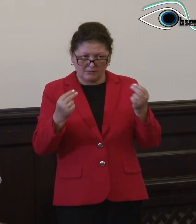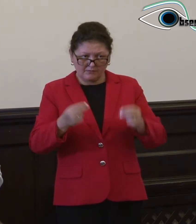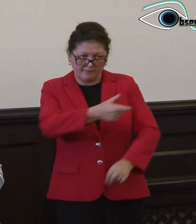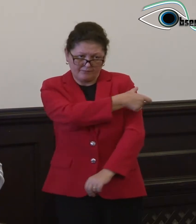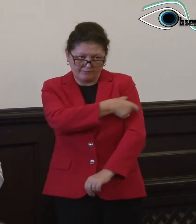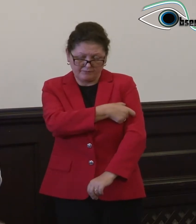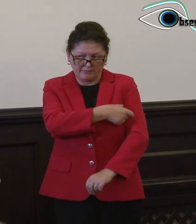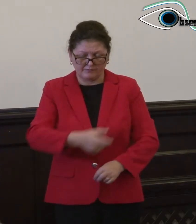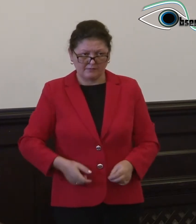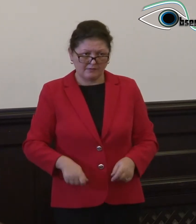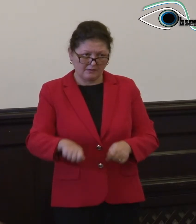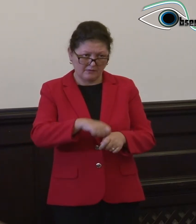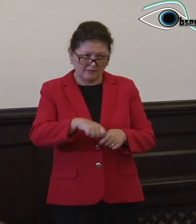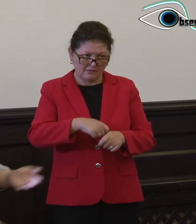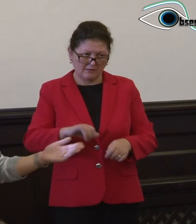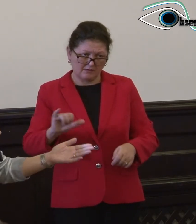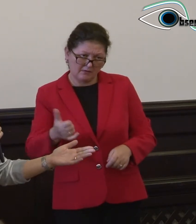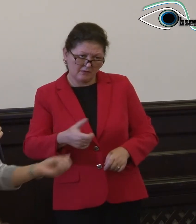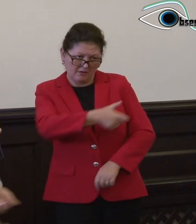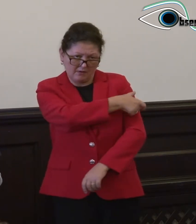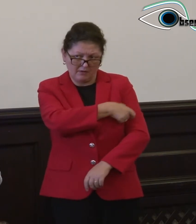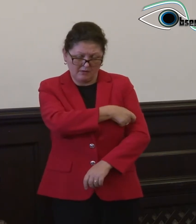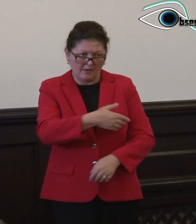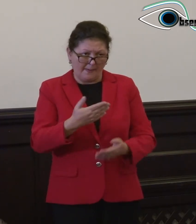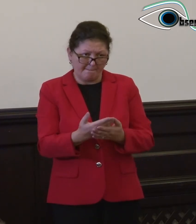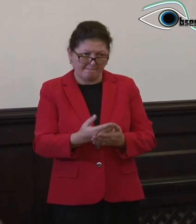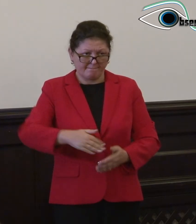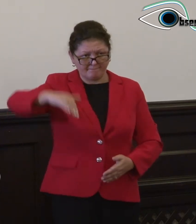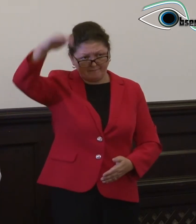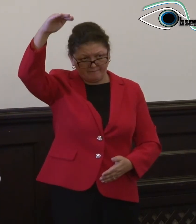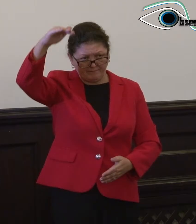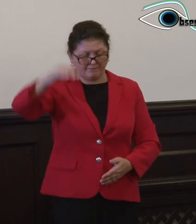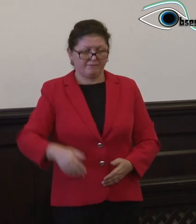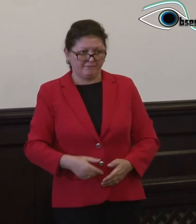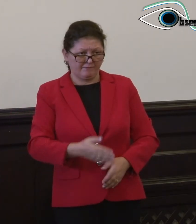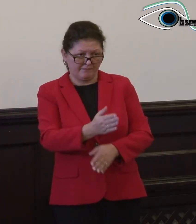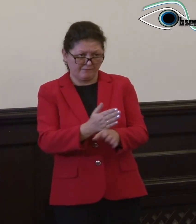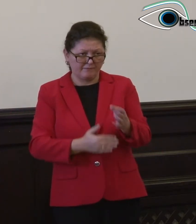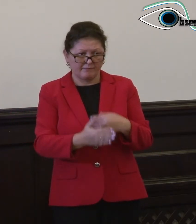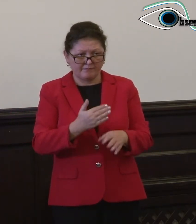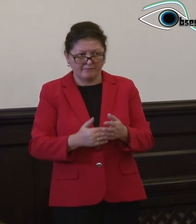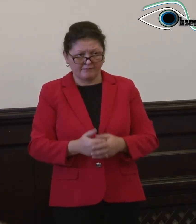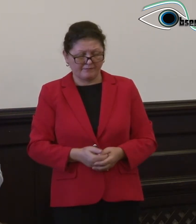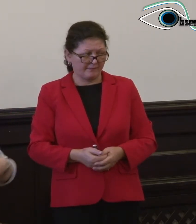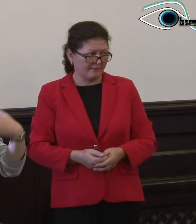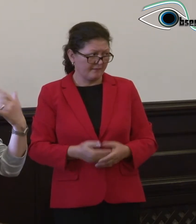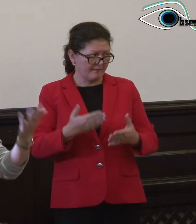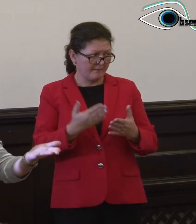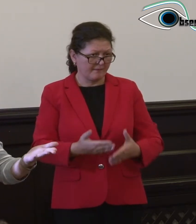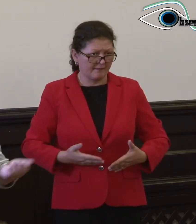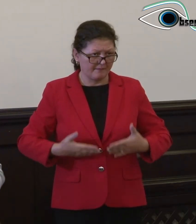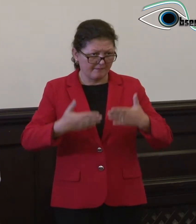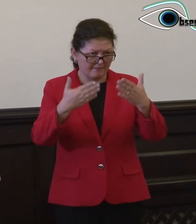Comisia de la Educație și cu Comisia pentru Persoanele Adulte cu Dizabilități pentru a